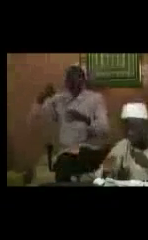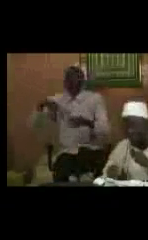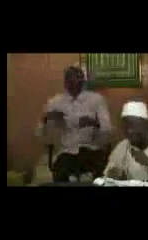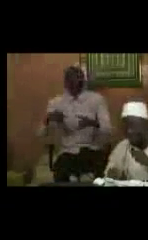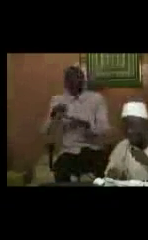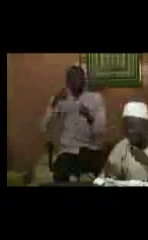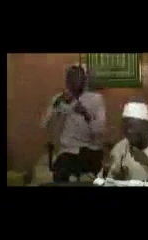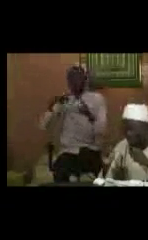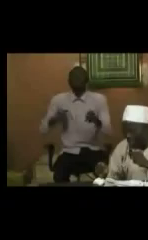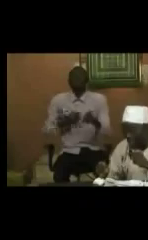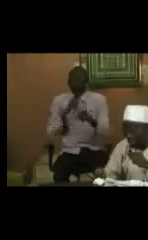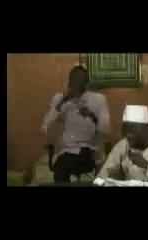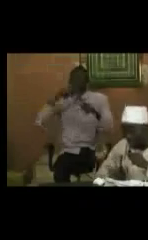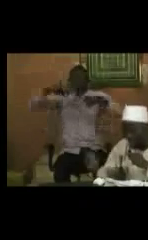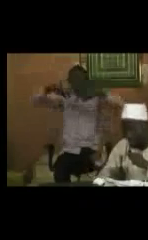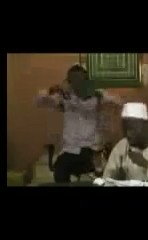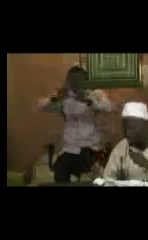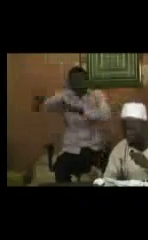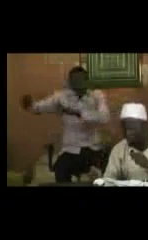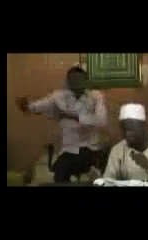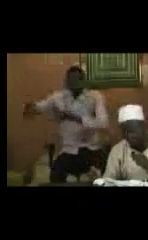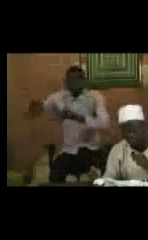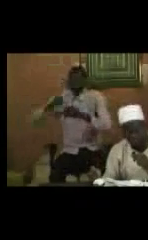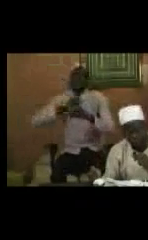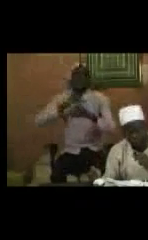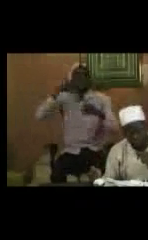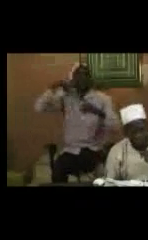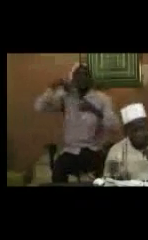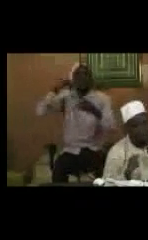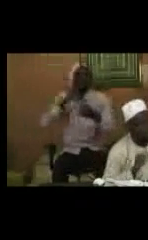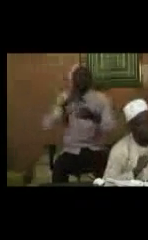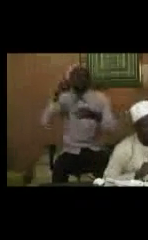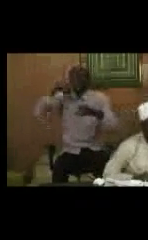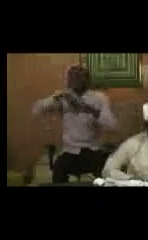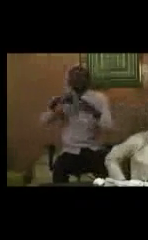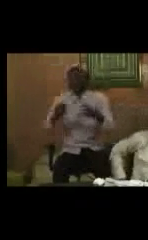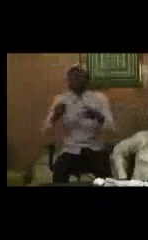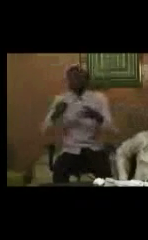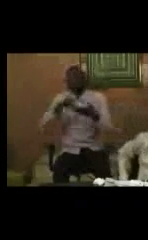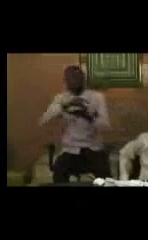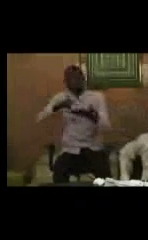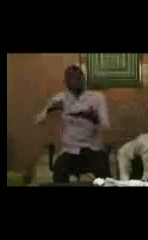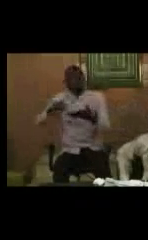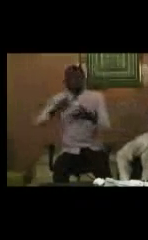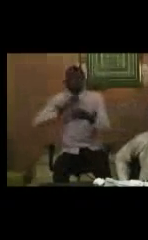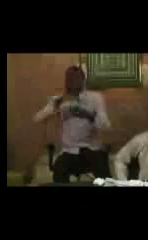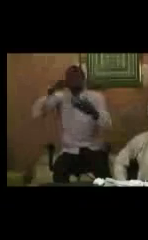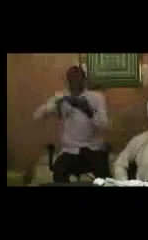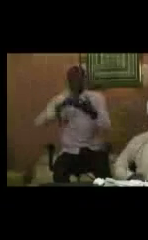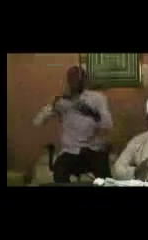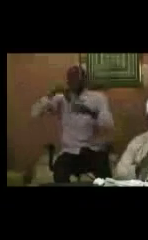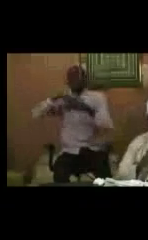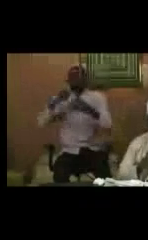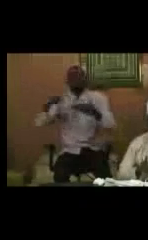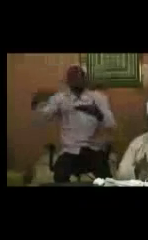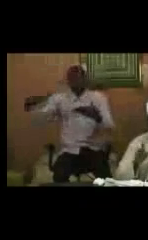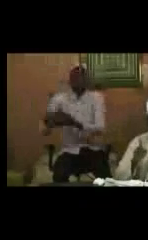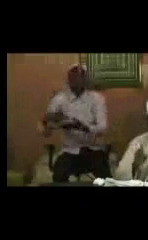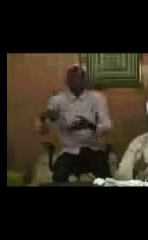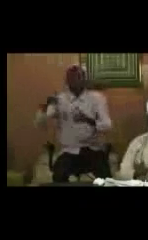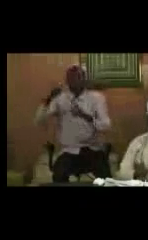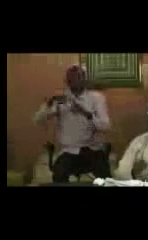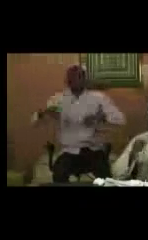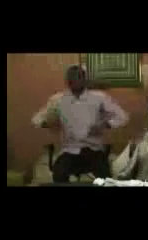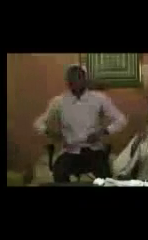nbe inu hadith lati ri jamu e tu wa wele na suratul maida aya leketa Allah